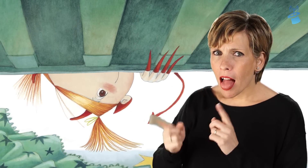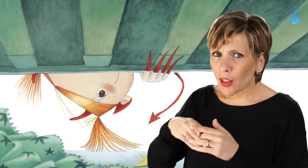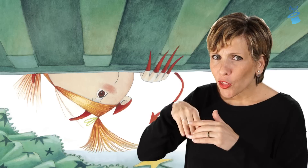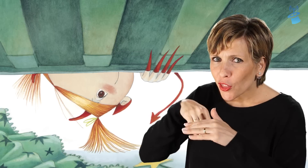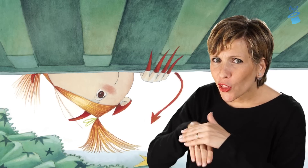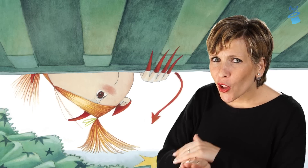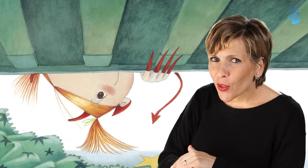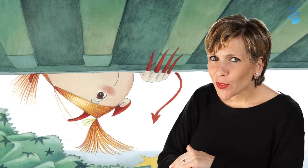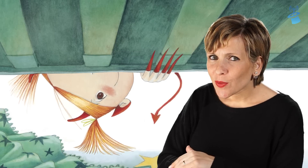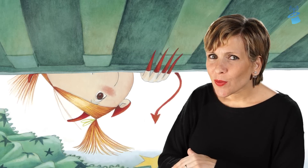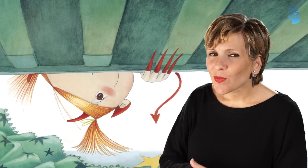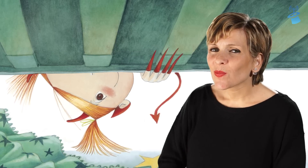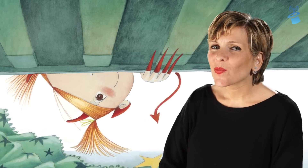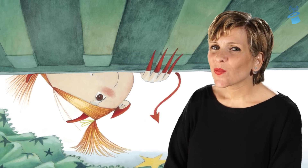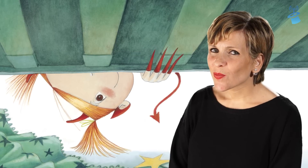nasconderò sotto il letto.